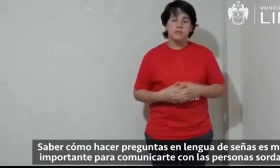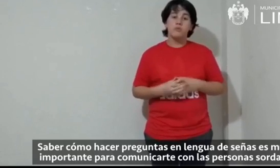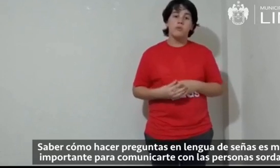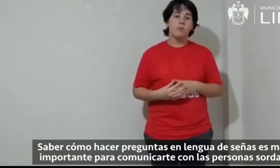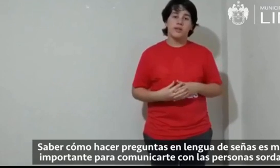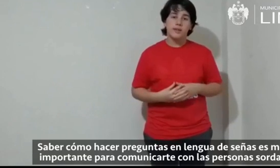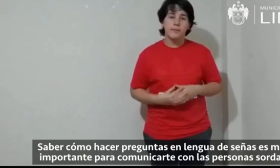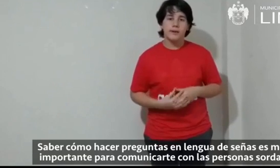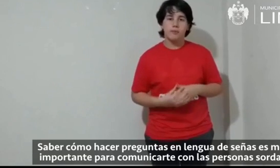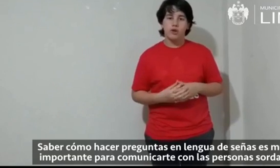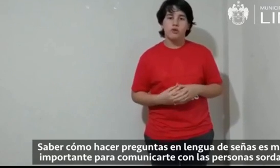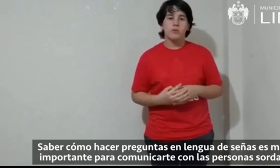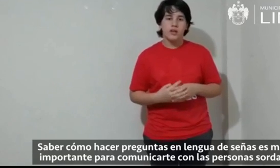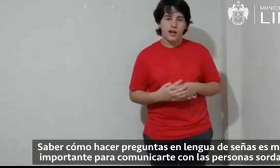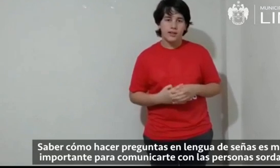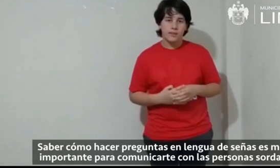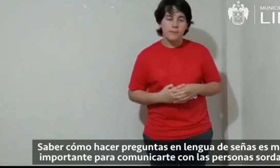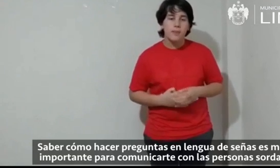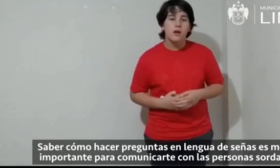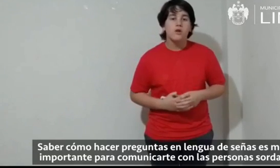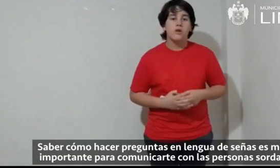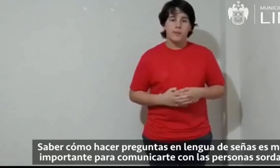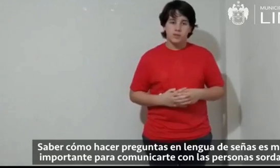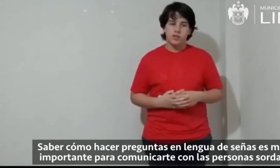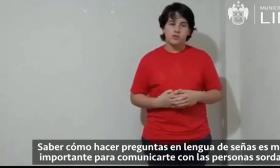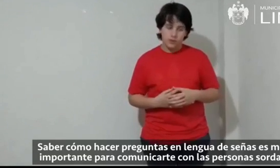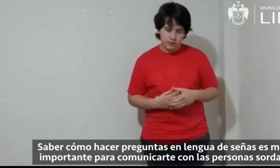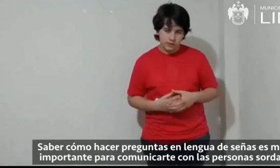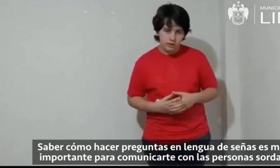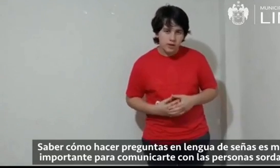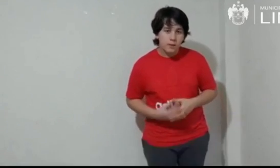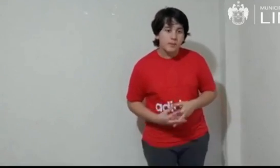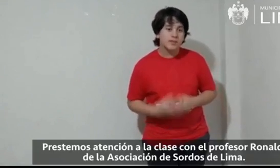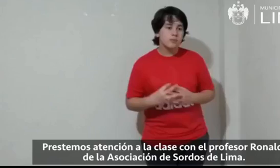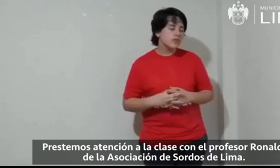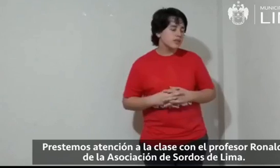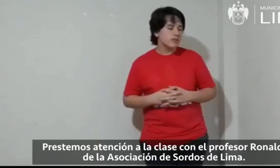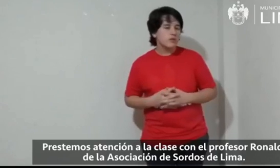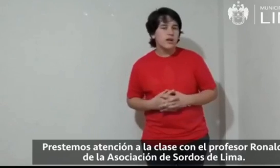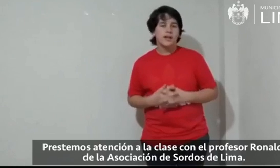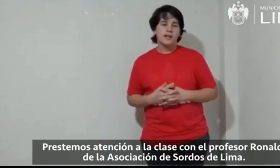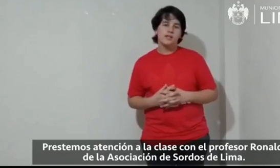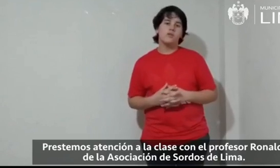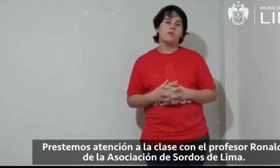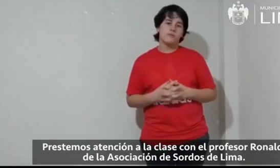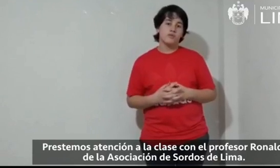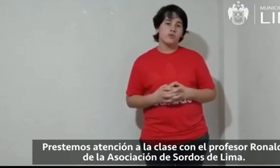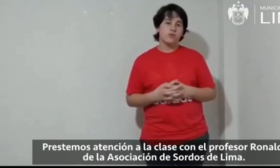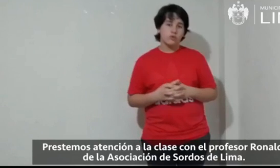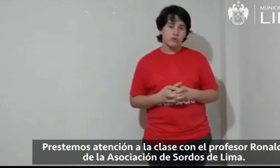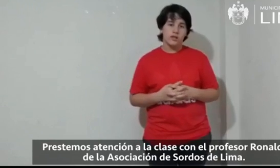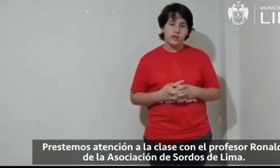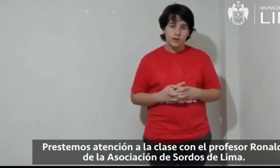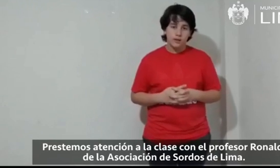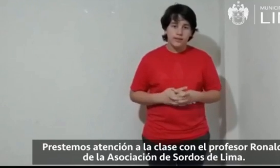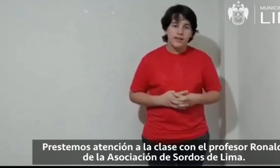muy importante para poder comunicarte con las personas sordas. Prestemos atención a la clase con el profesor Ronald, de